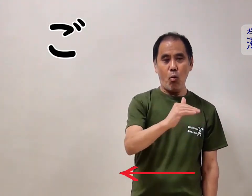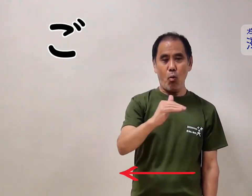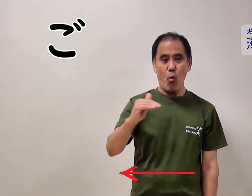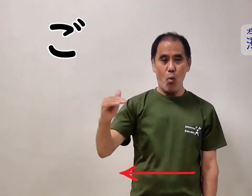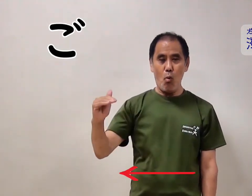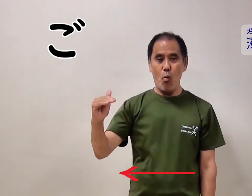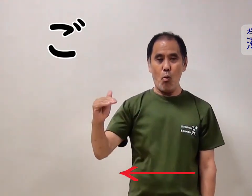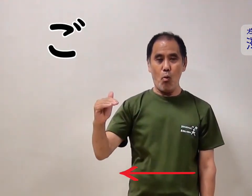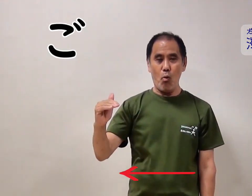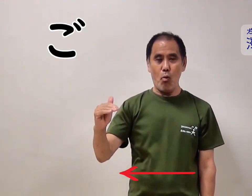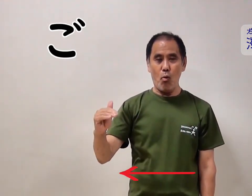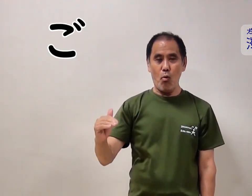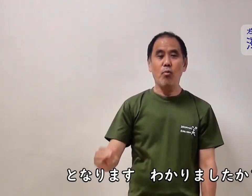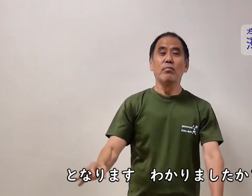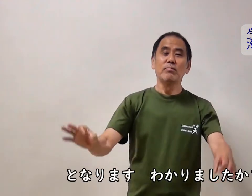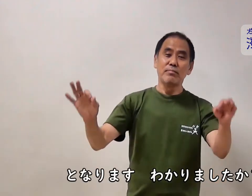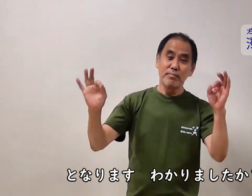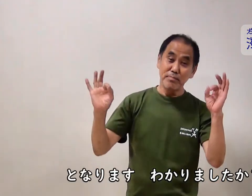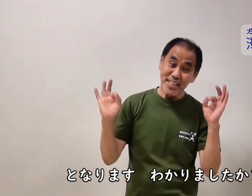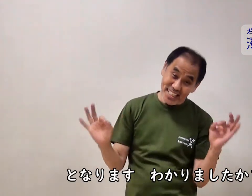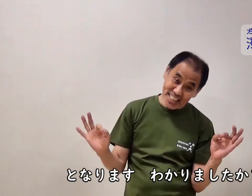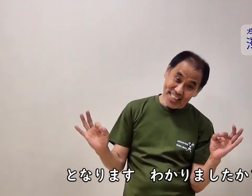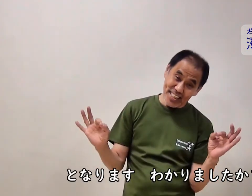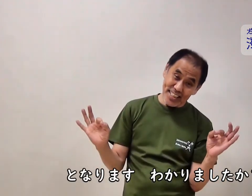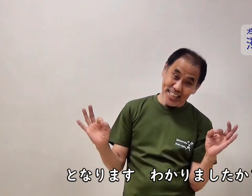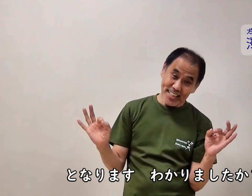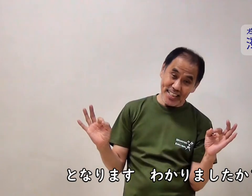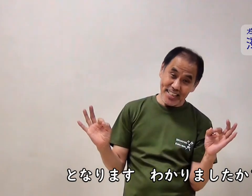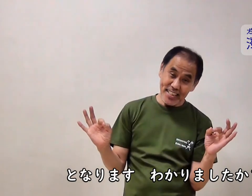ごとなります。わかりましたか？